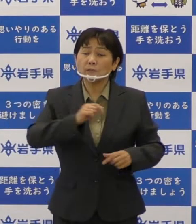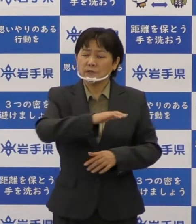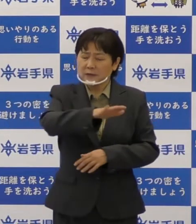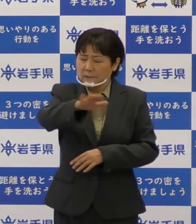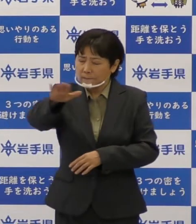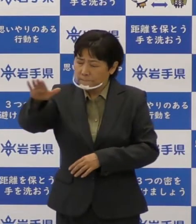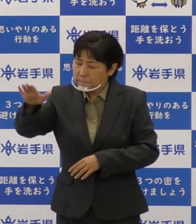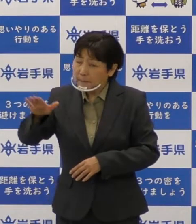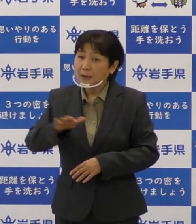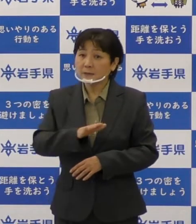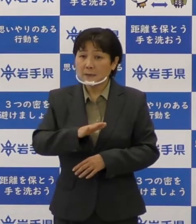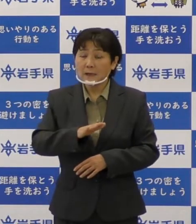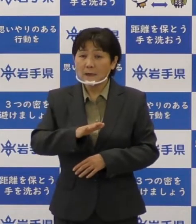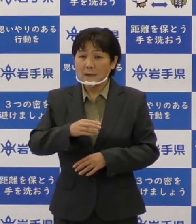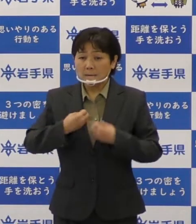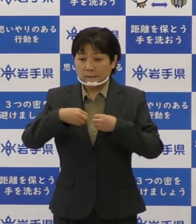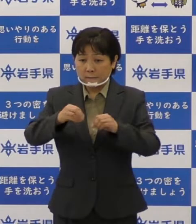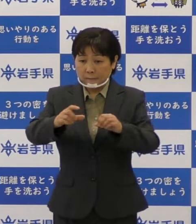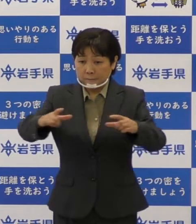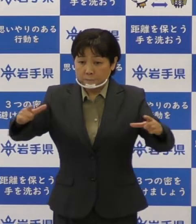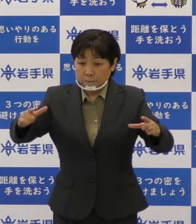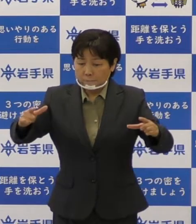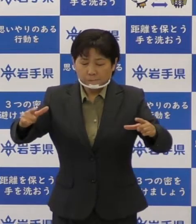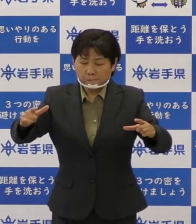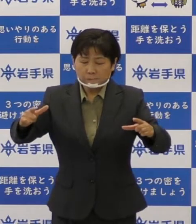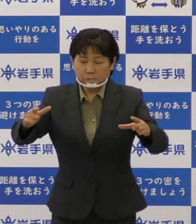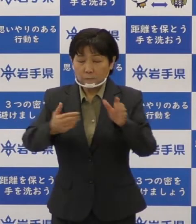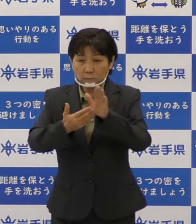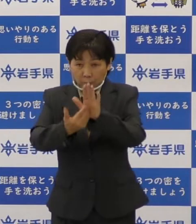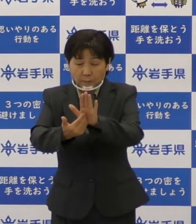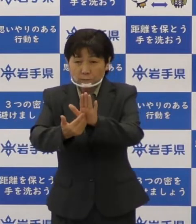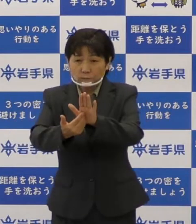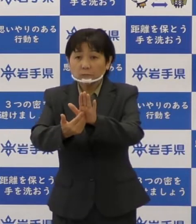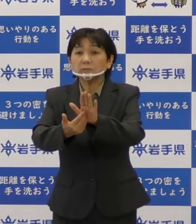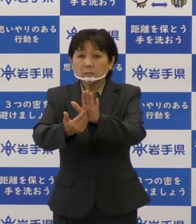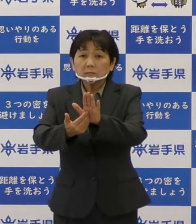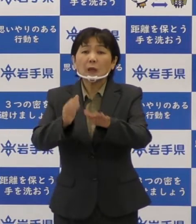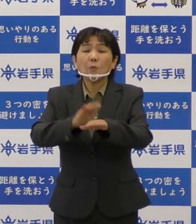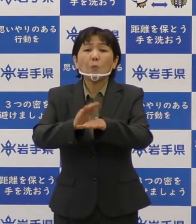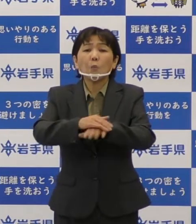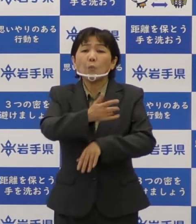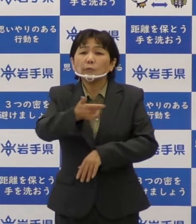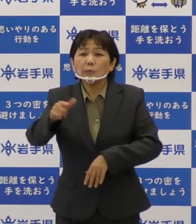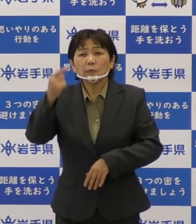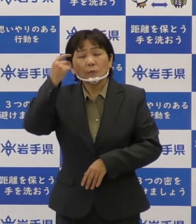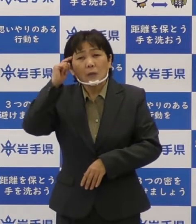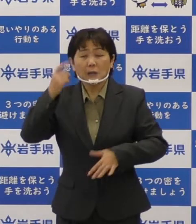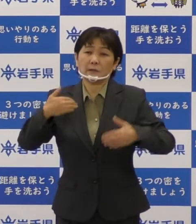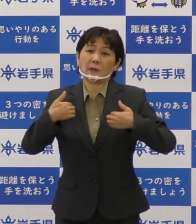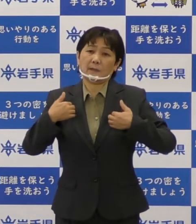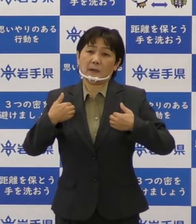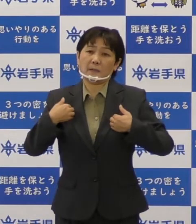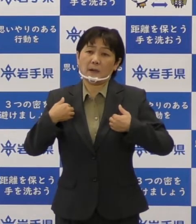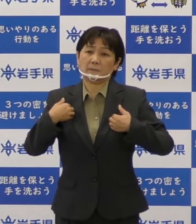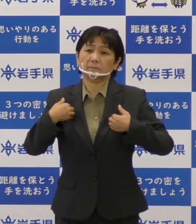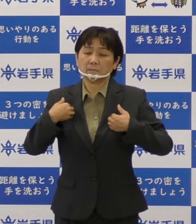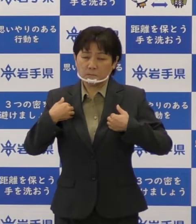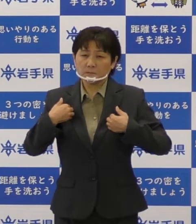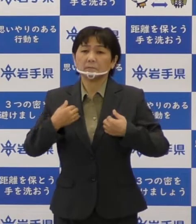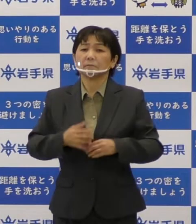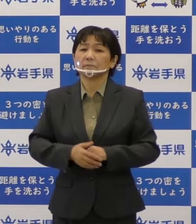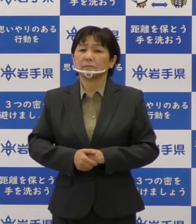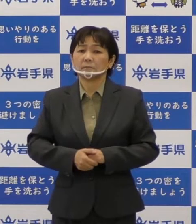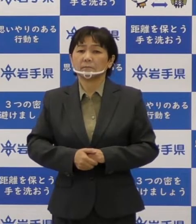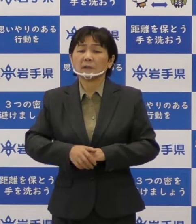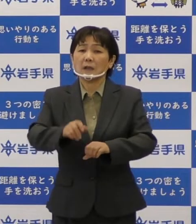感染拡大を止める様々なことをこうやり始めなければならないところになっていると思います。